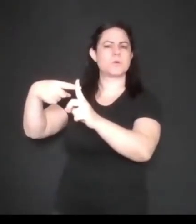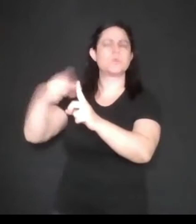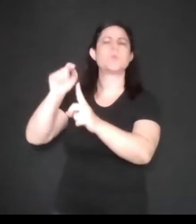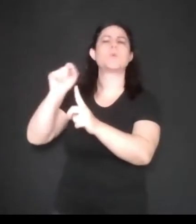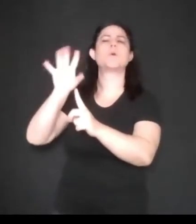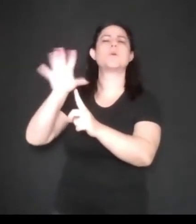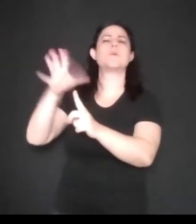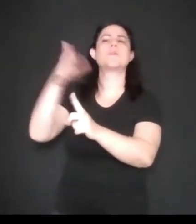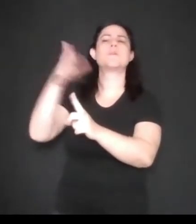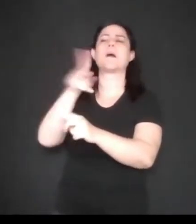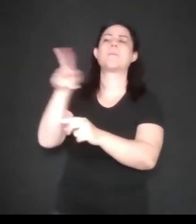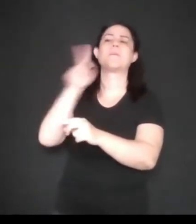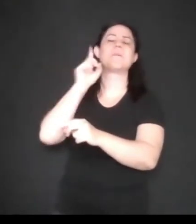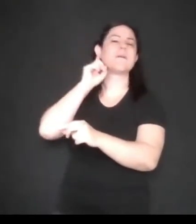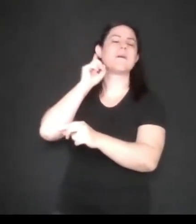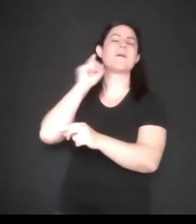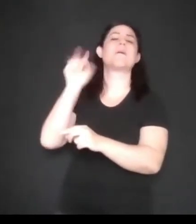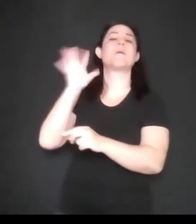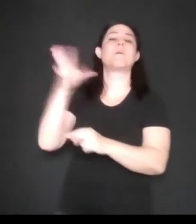Daniele?